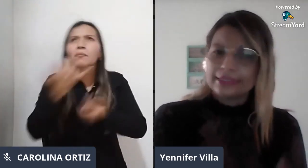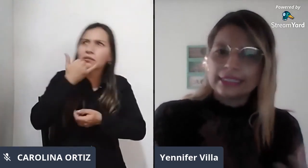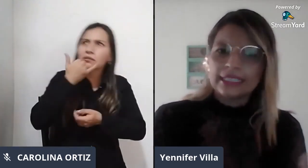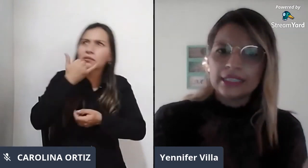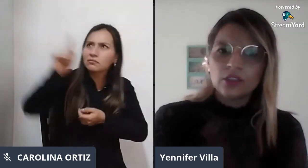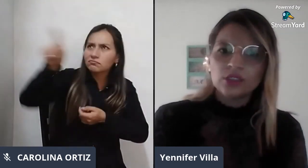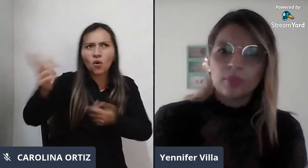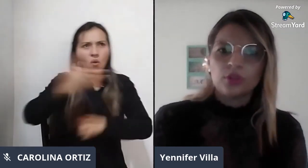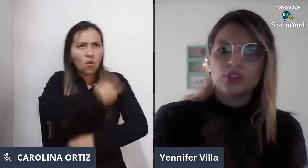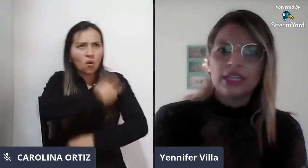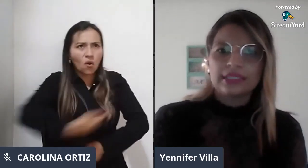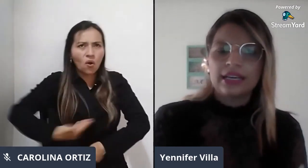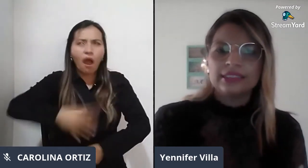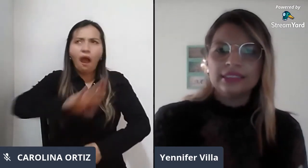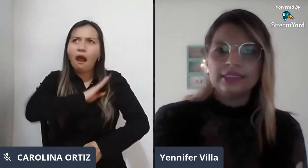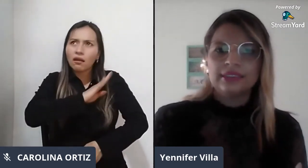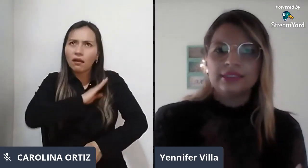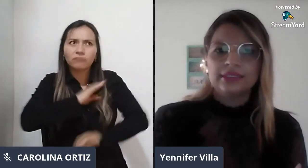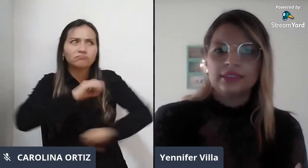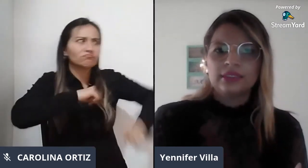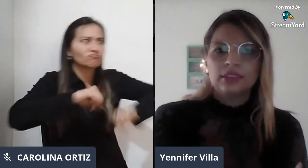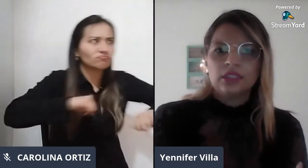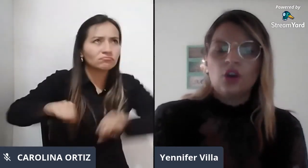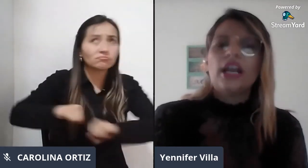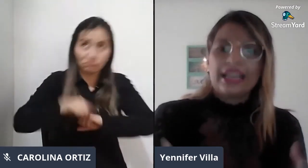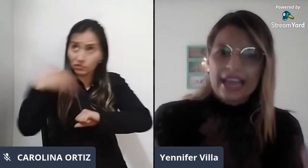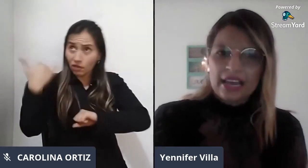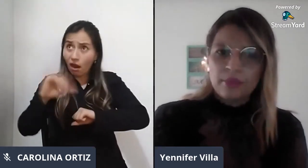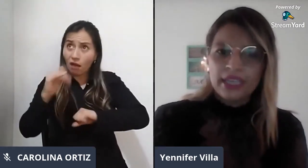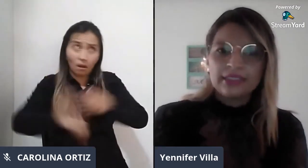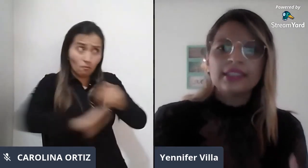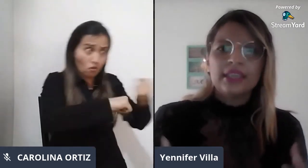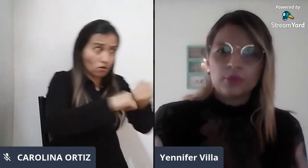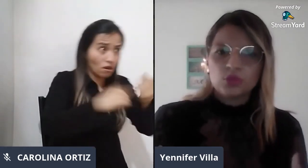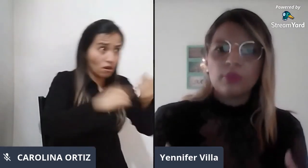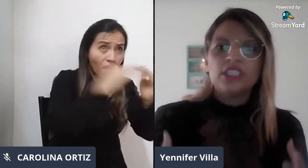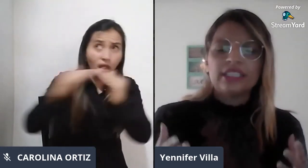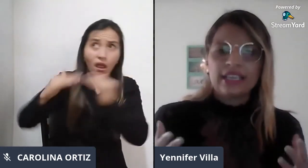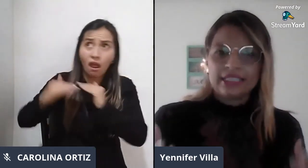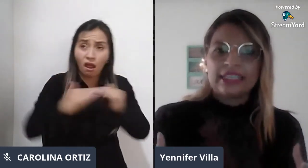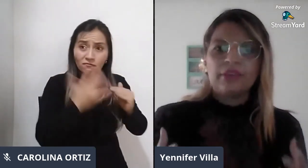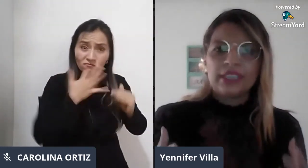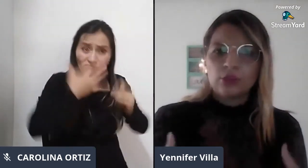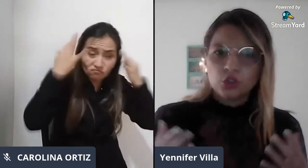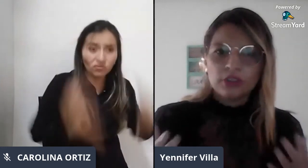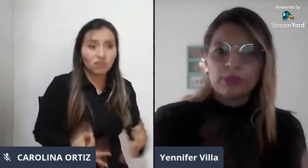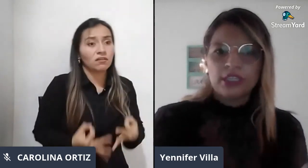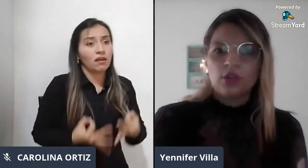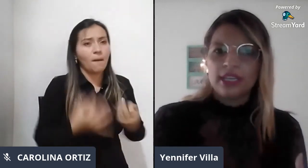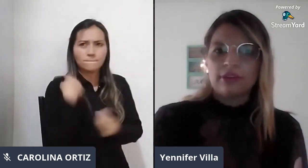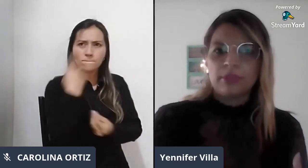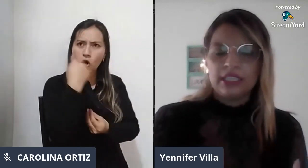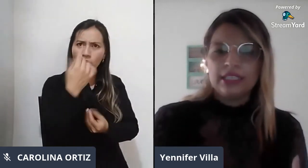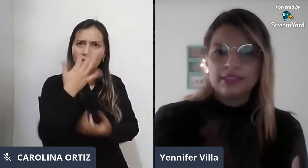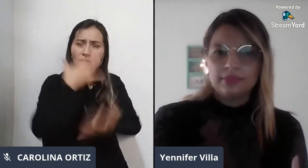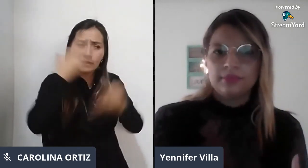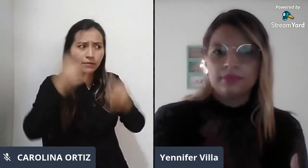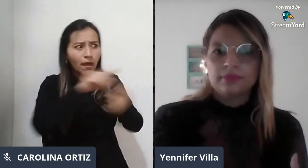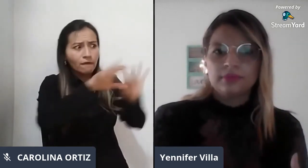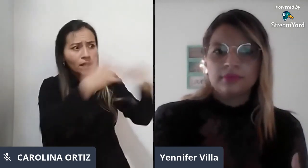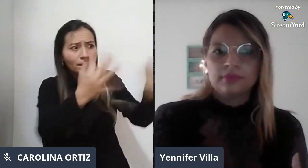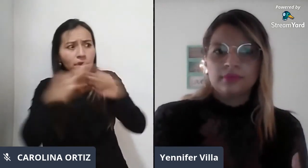distrital? ¿Están llegando los apoyos a las casas? Oiga, ¿realmente tenemos una política que esté evitando el sufrimiento de las